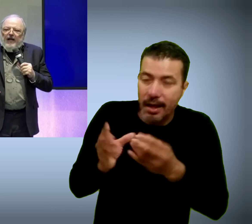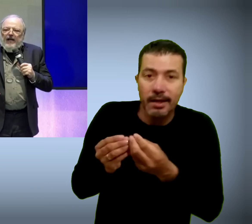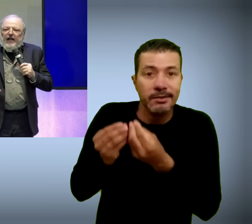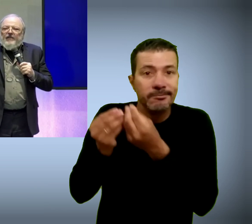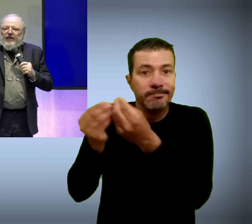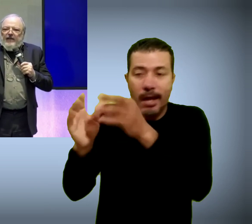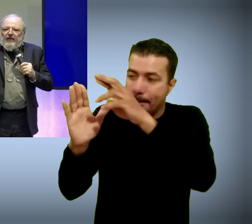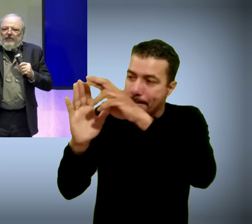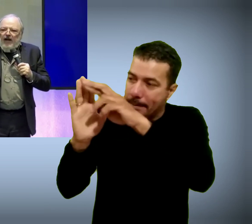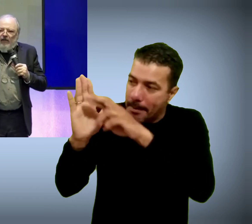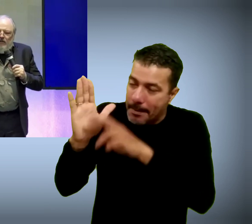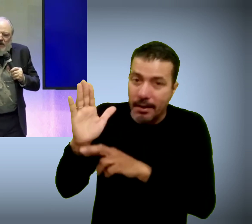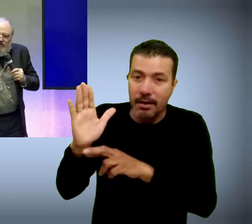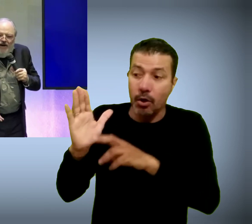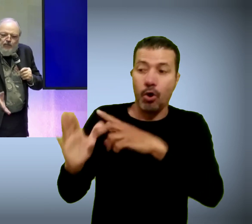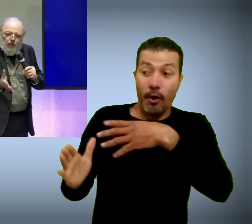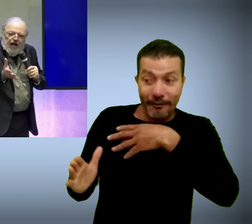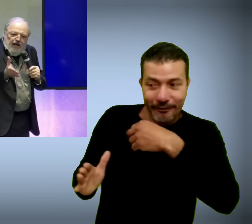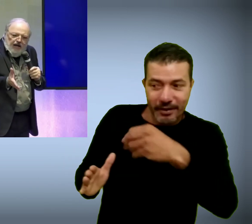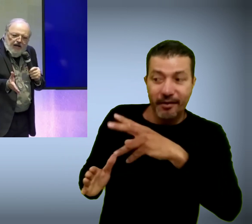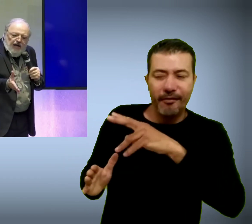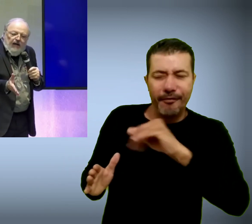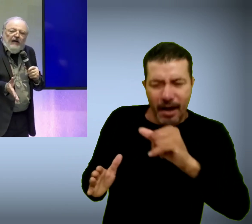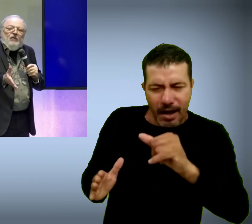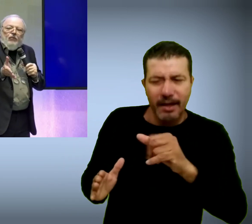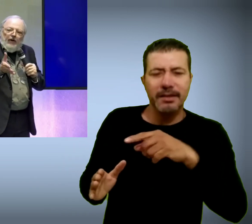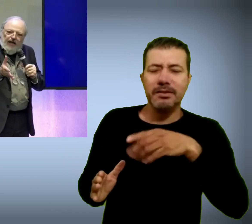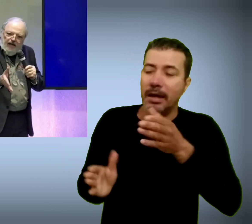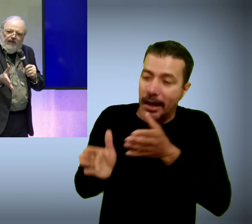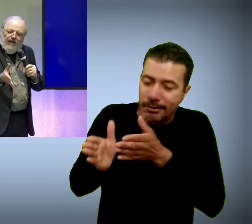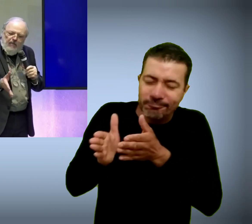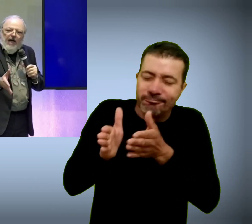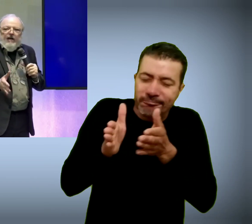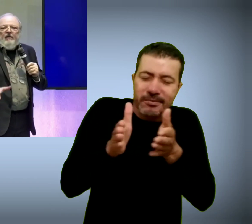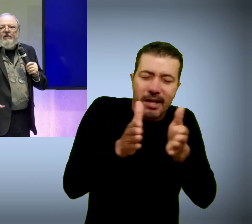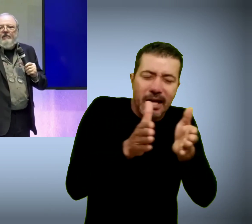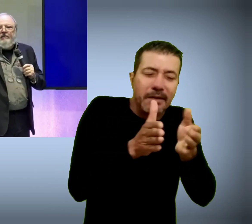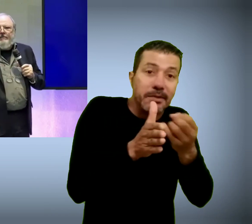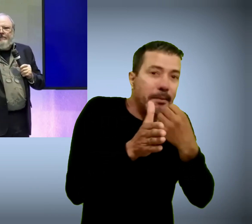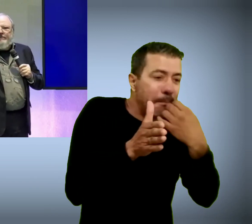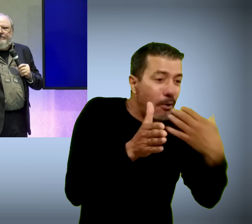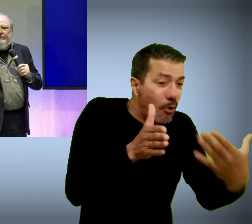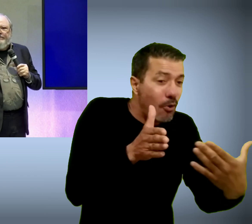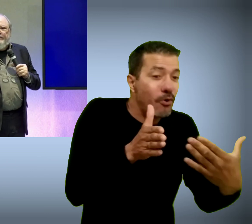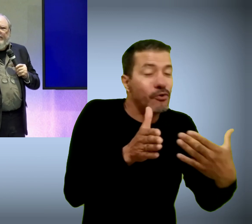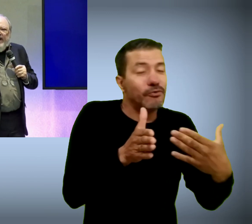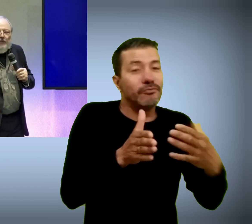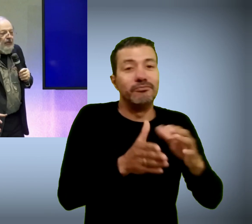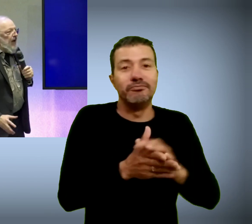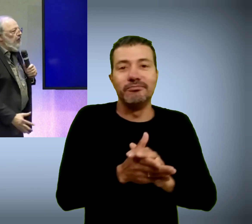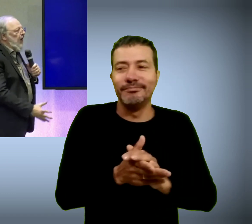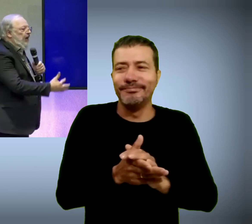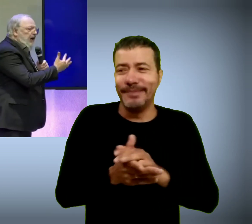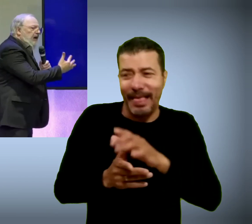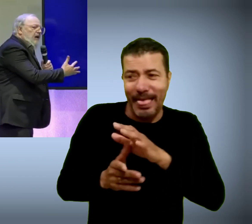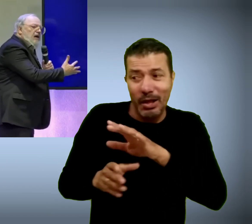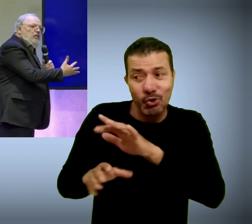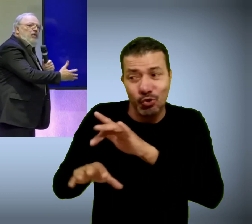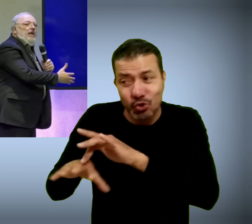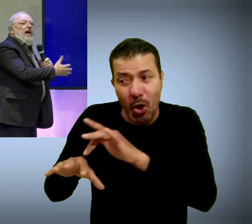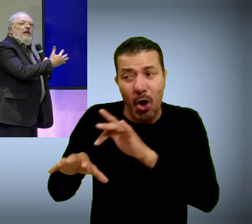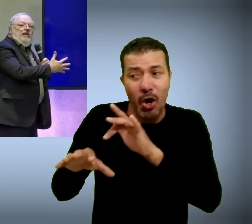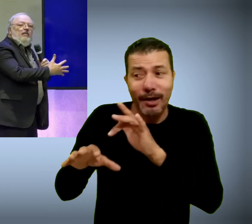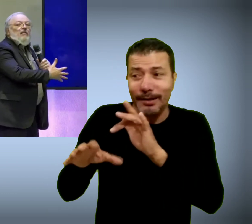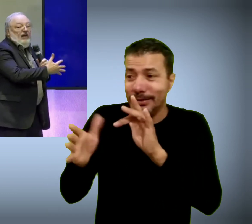uma regra, Ele fala assim: filhão, vai por aqui, que por aqui você vai bem. Filhão, não mexe